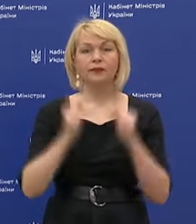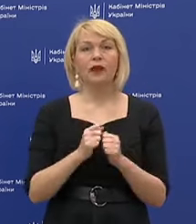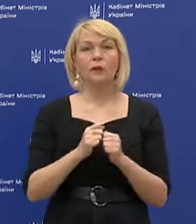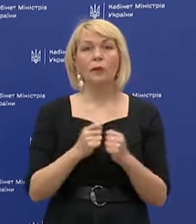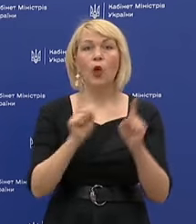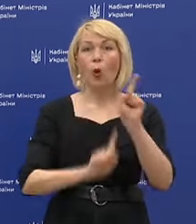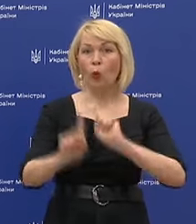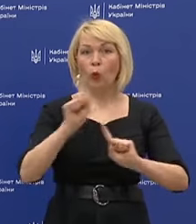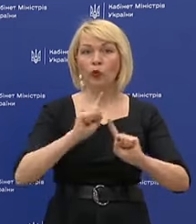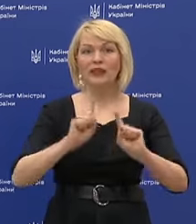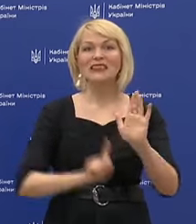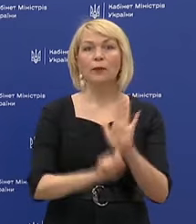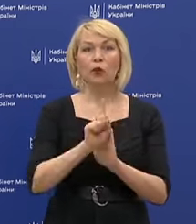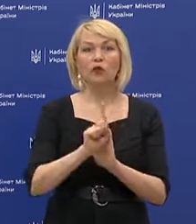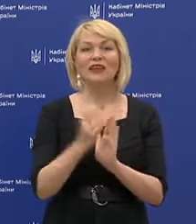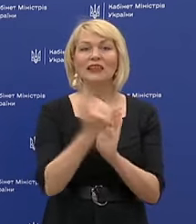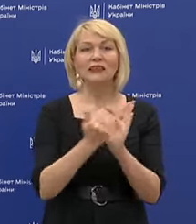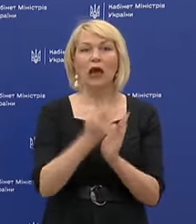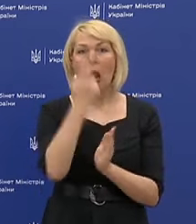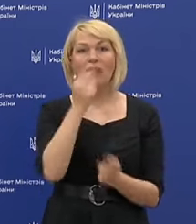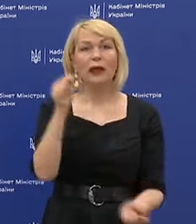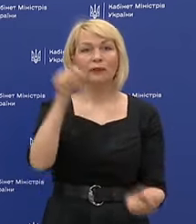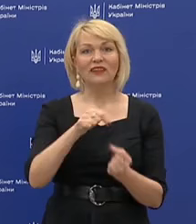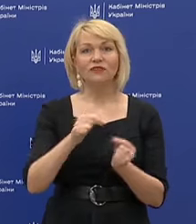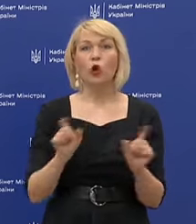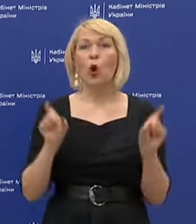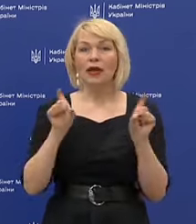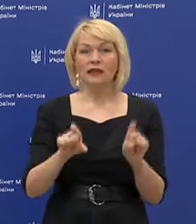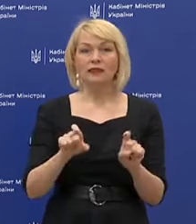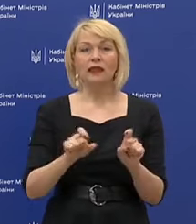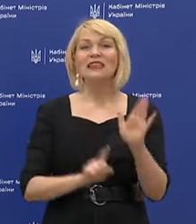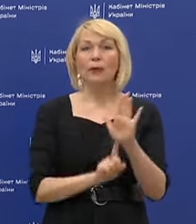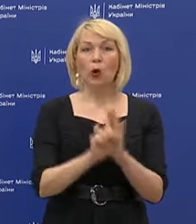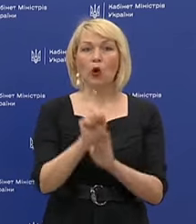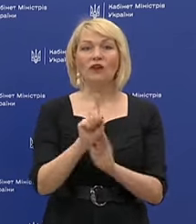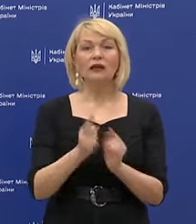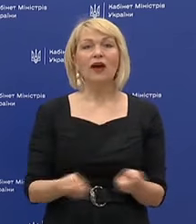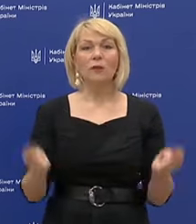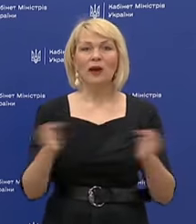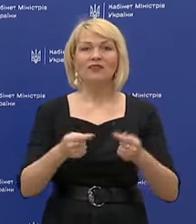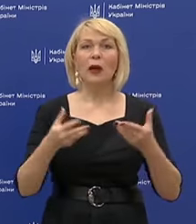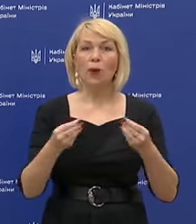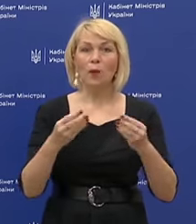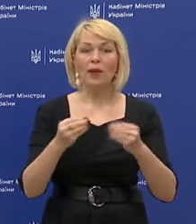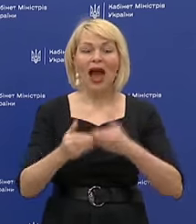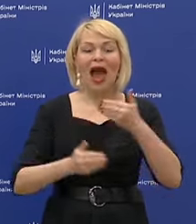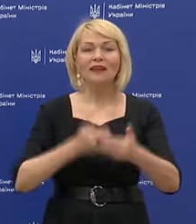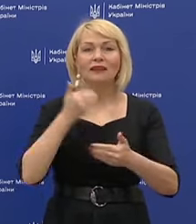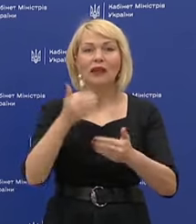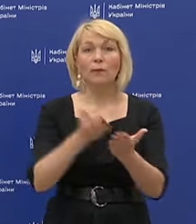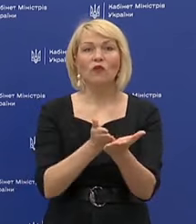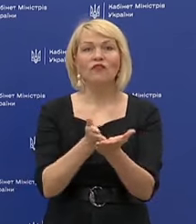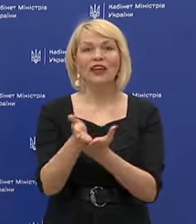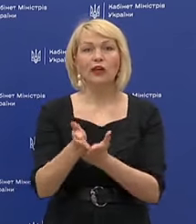Уряд запровадив режим адаптивного карантину, запровадив певне пом'якшення етапу виходу